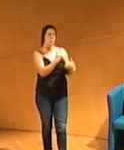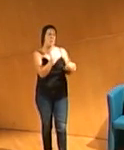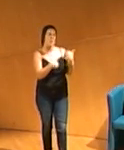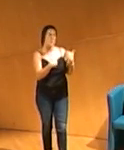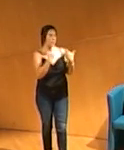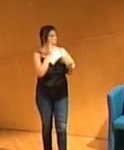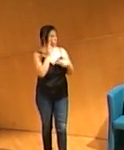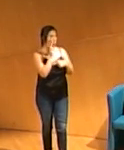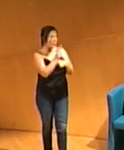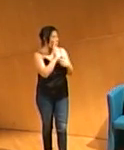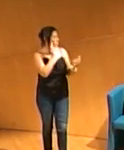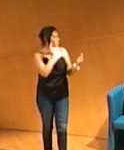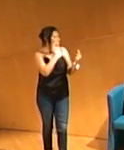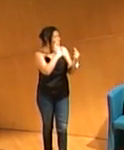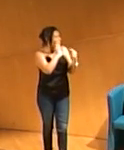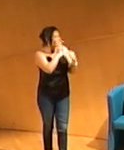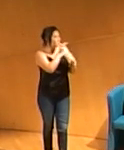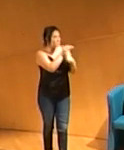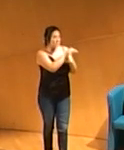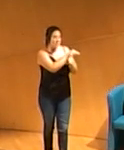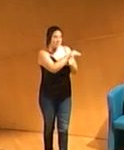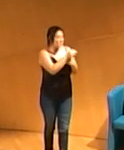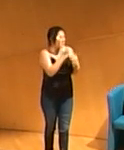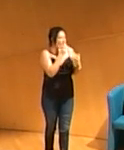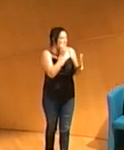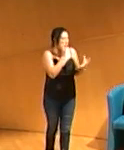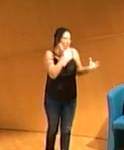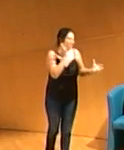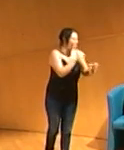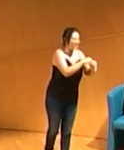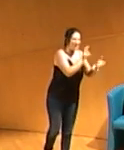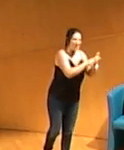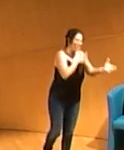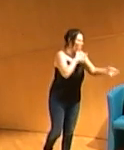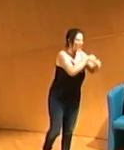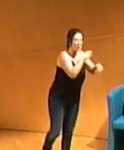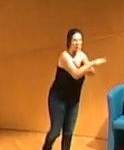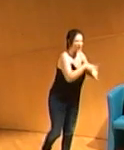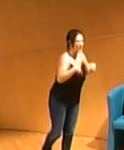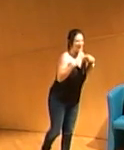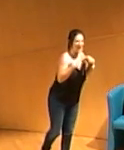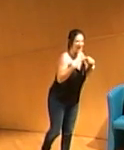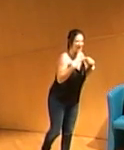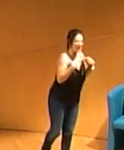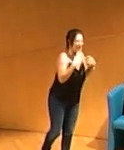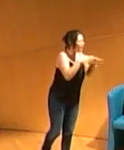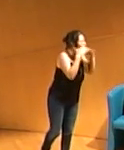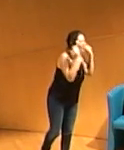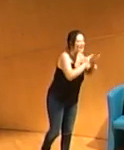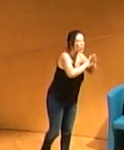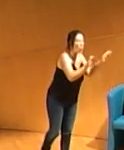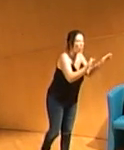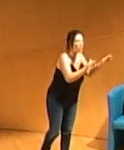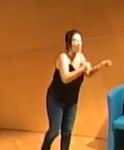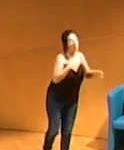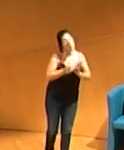Et moi, ça m'a beaucoup touchée parce que je me dis, peut-être que quand Géraldine était petite, j'étais tellement envahie par son handicap, est-ce que